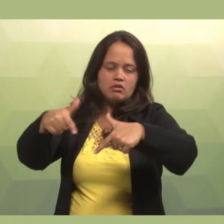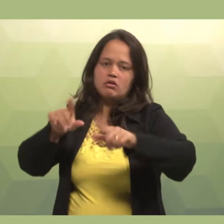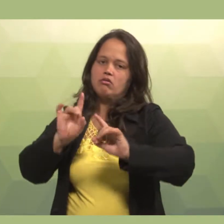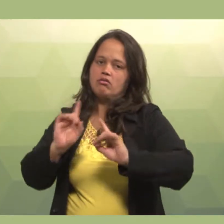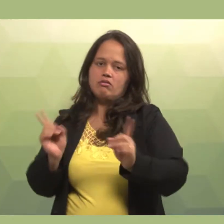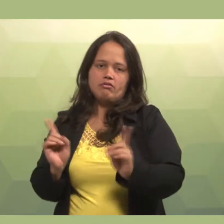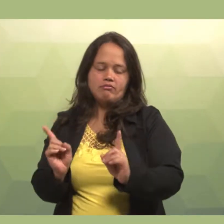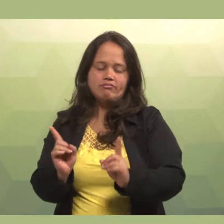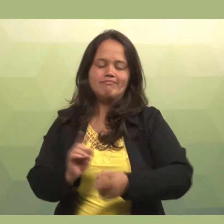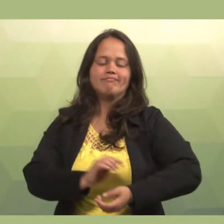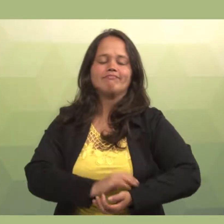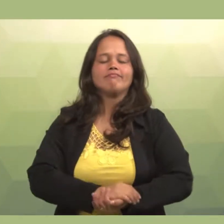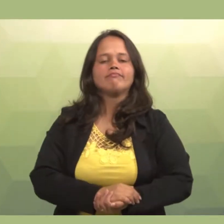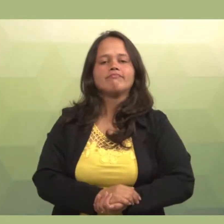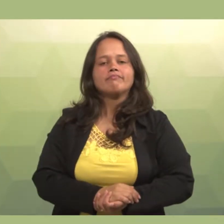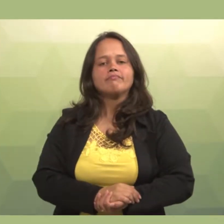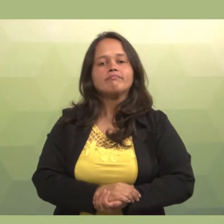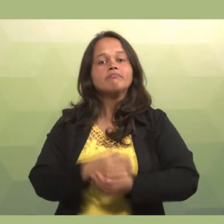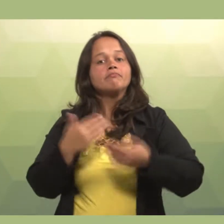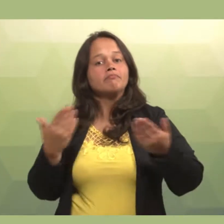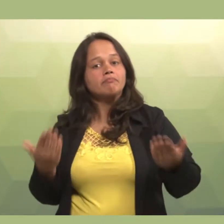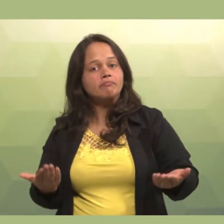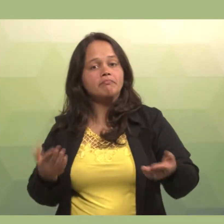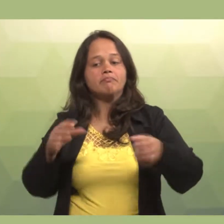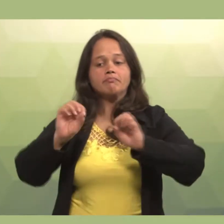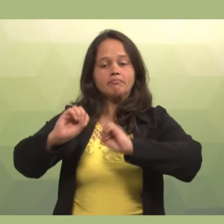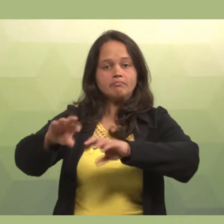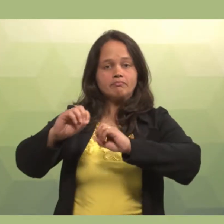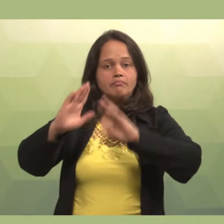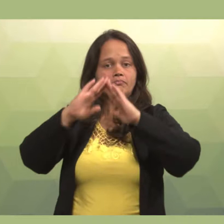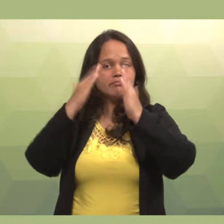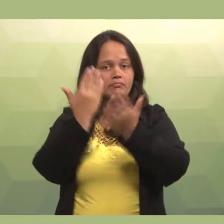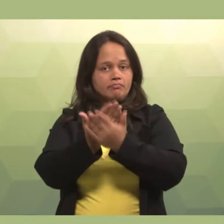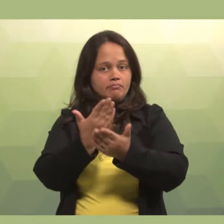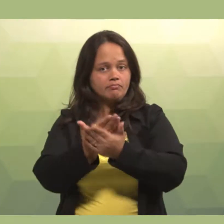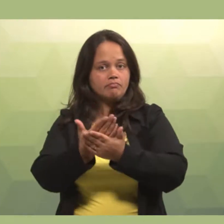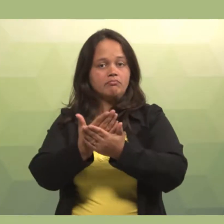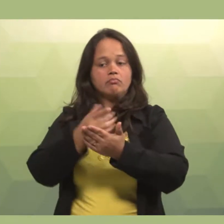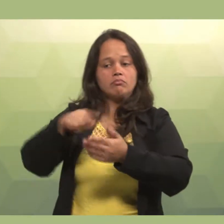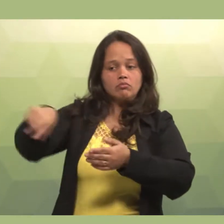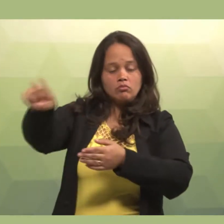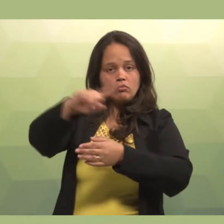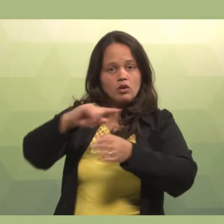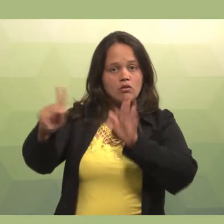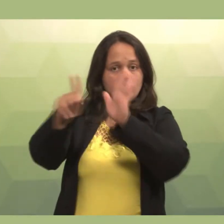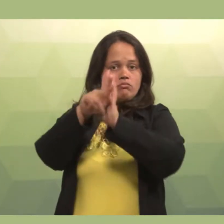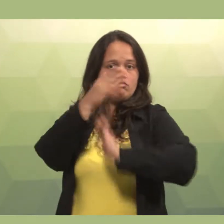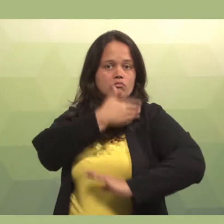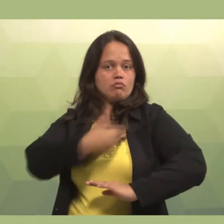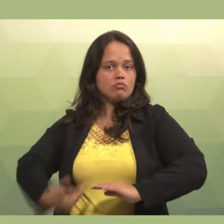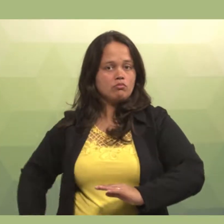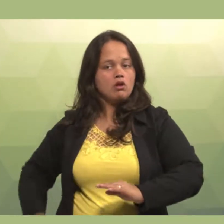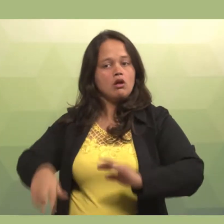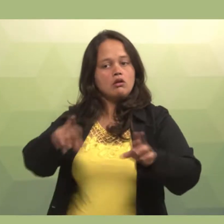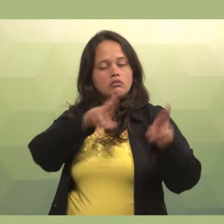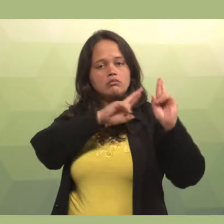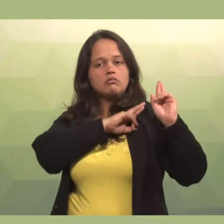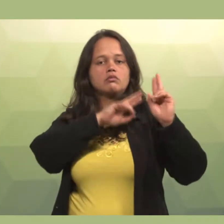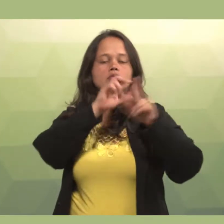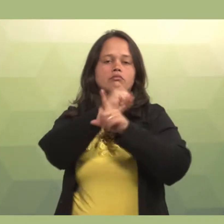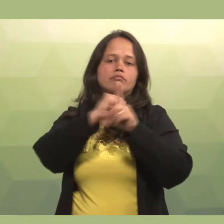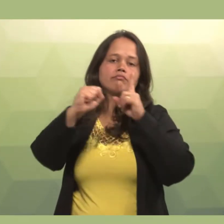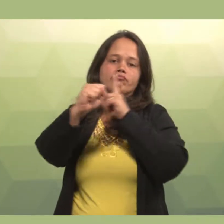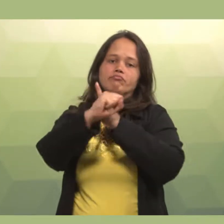funções profissionais. Assim, a educação escolar, como patrimônio público, é de responsabilidade